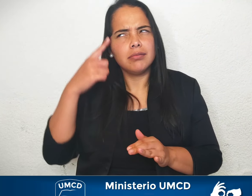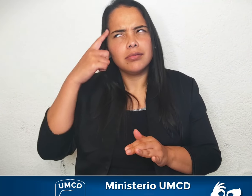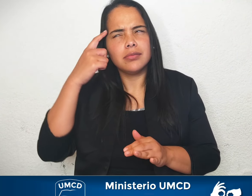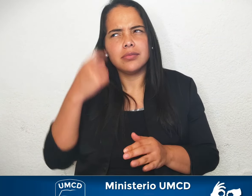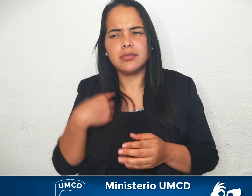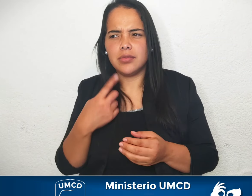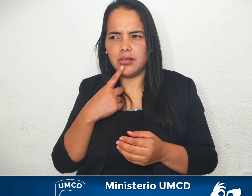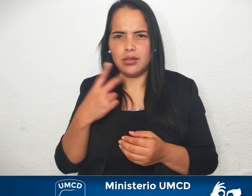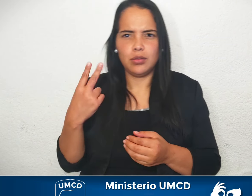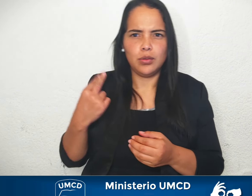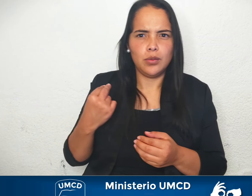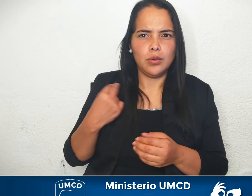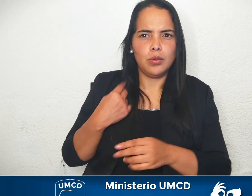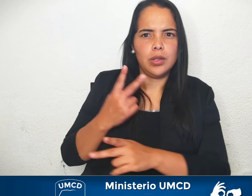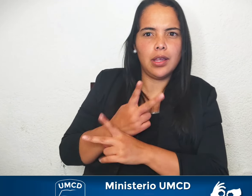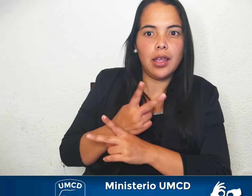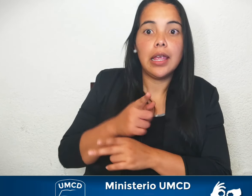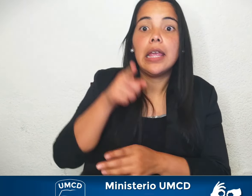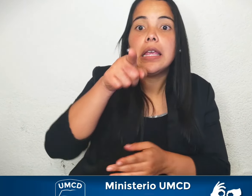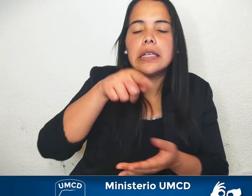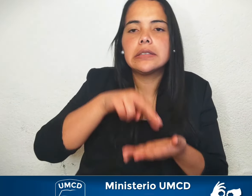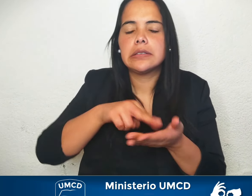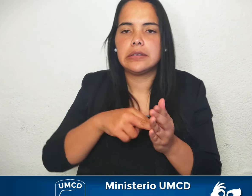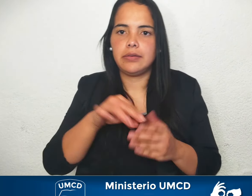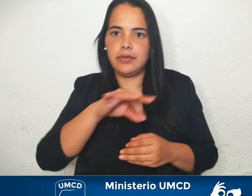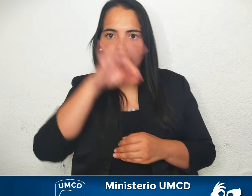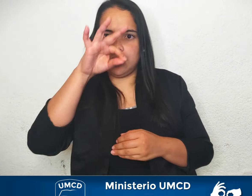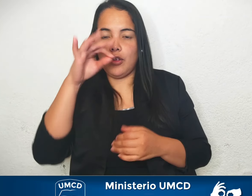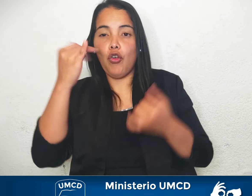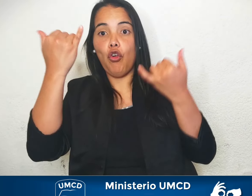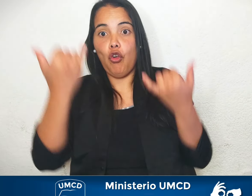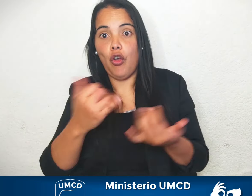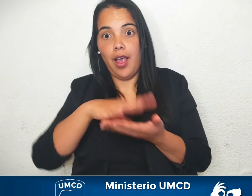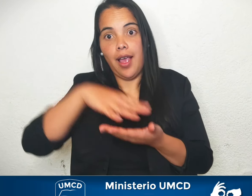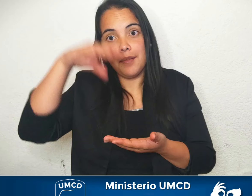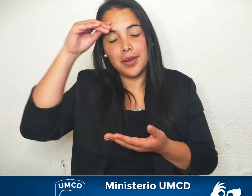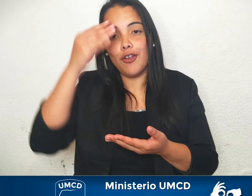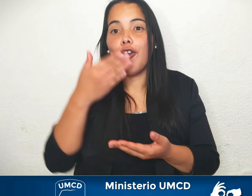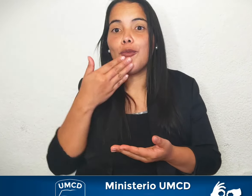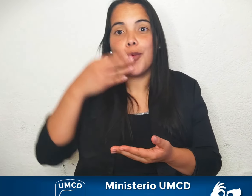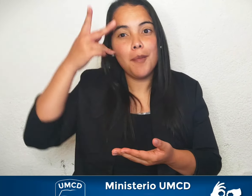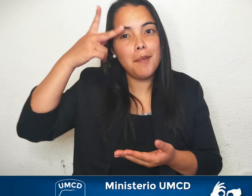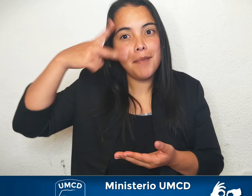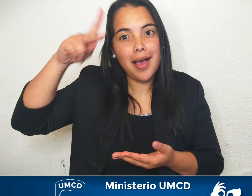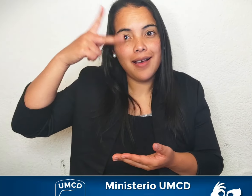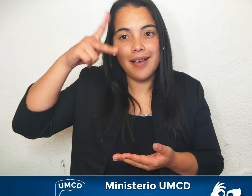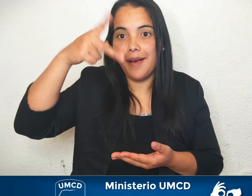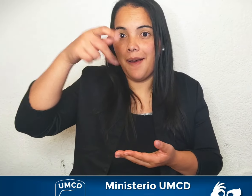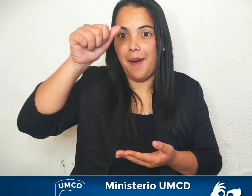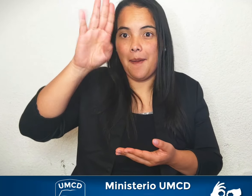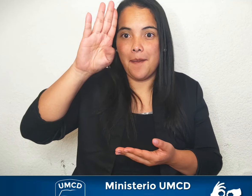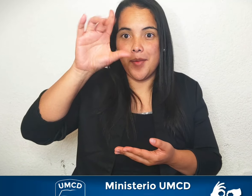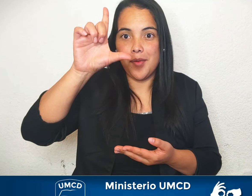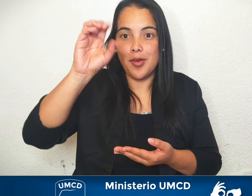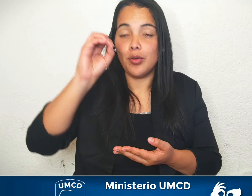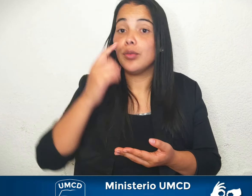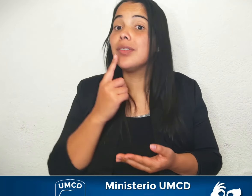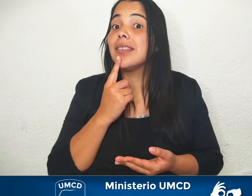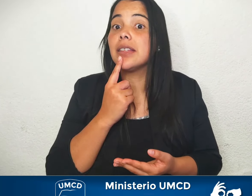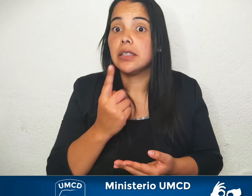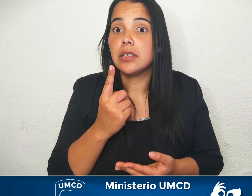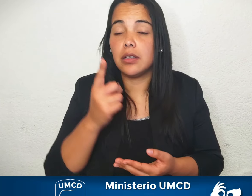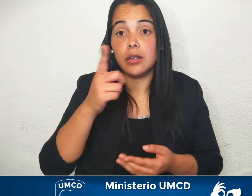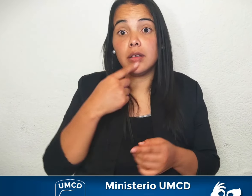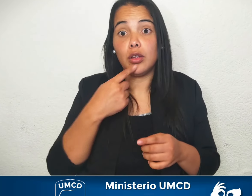mala enseñanza. Pero ¿qué es lo que nos dice Pablo en esta carta, en el capítulo 3, cuando él, hablando de